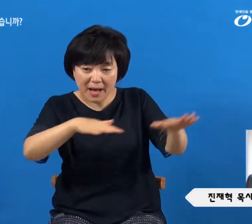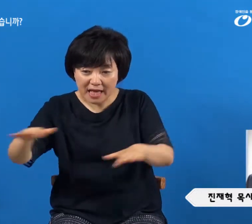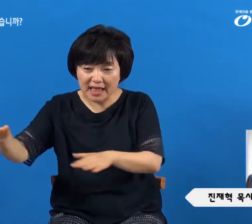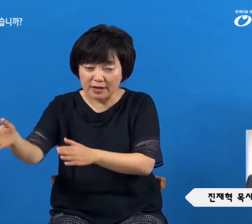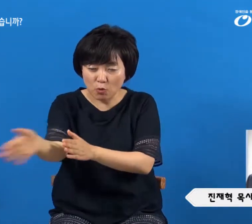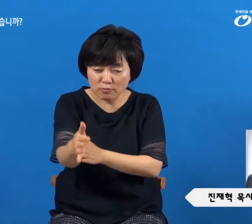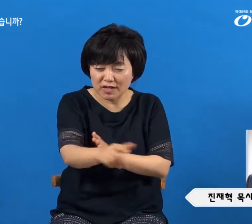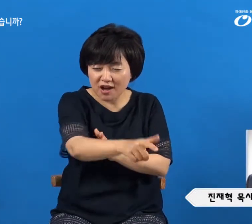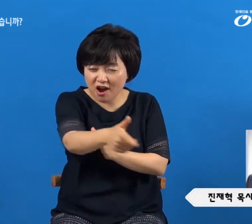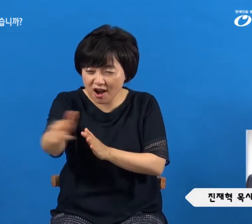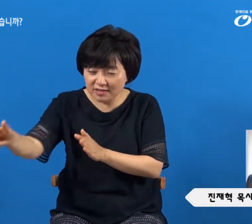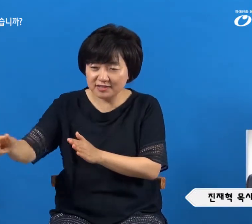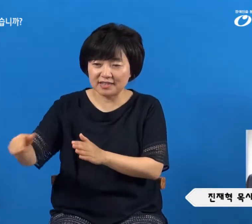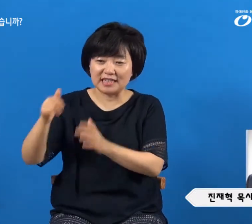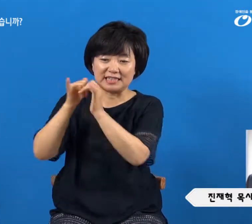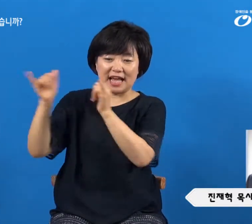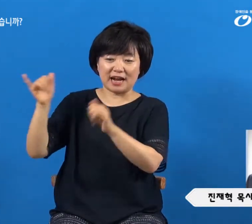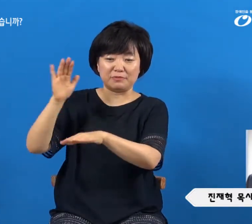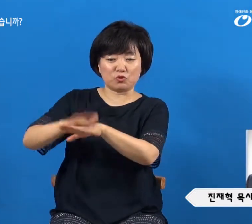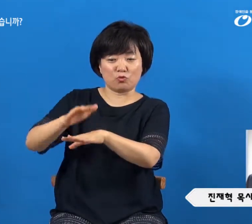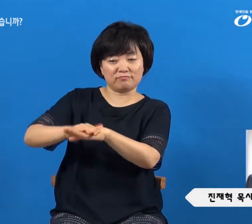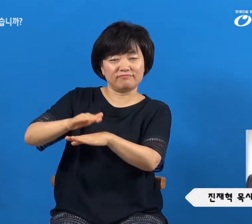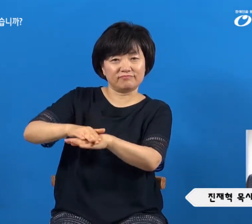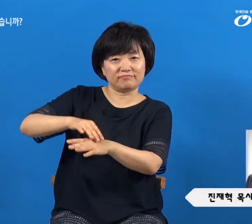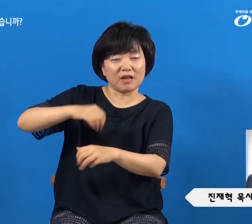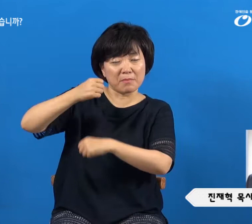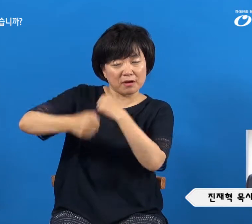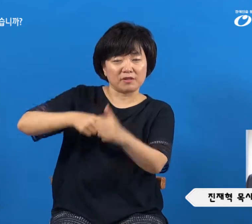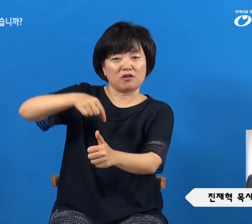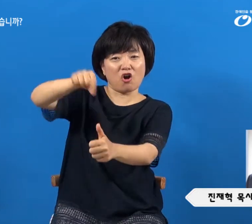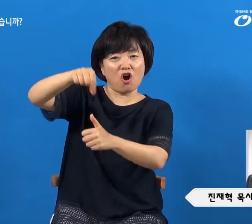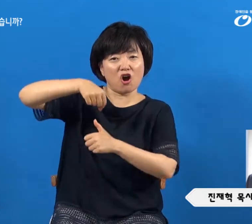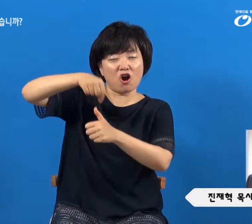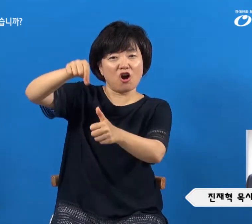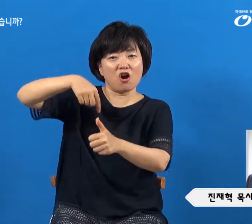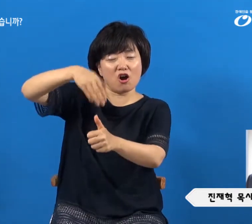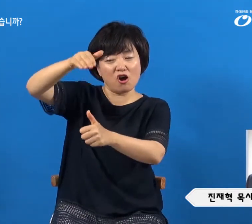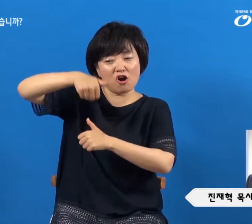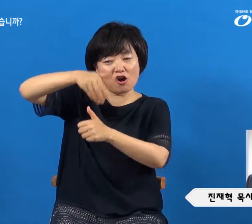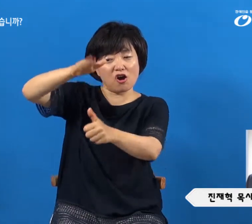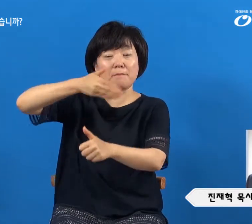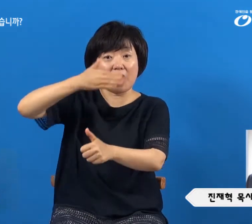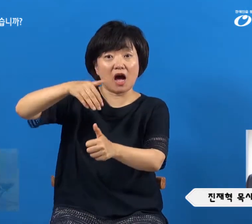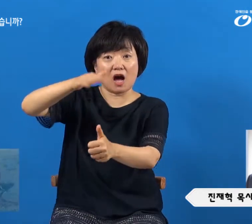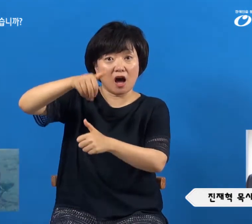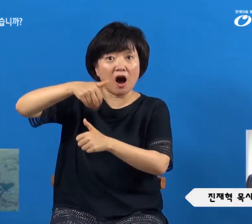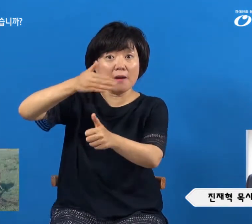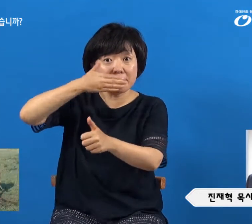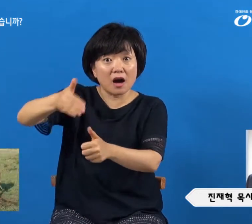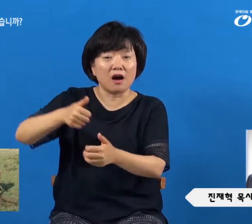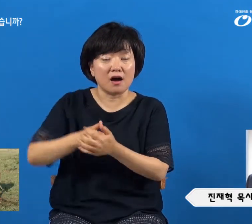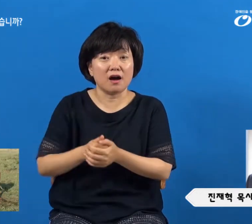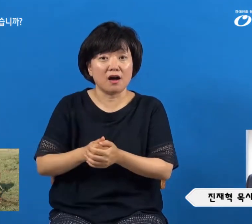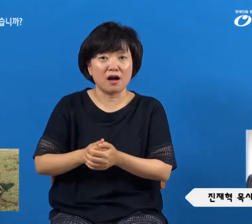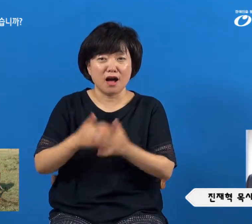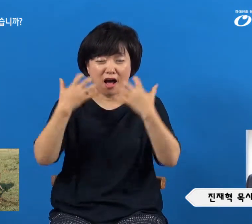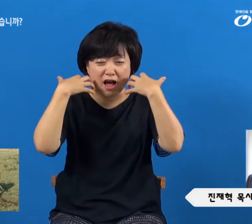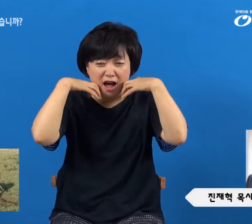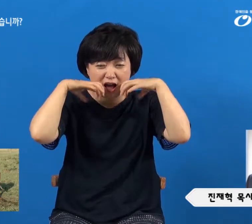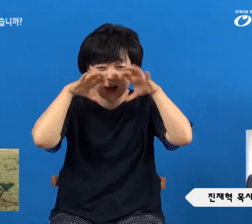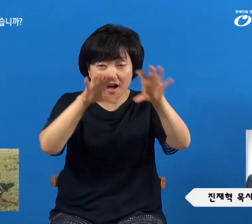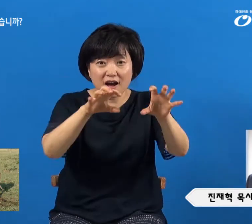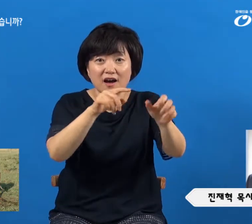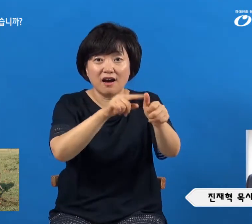다 사람이 길들일 수 있고 길들여 왔거니와. 그렇습니다. 아주 무서운